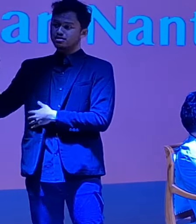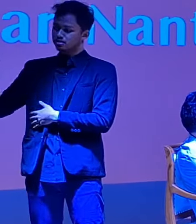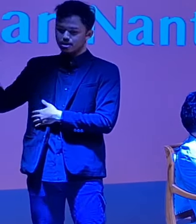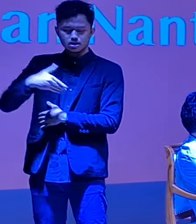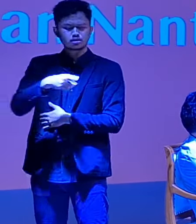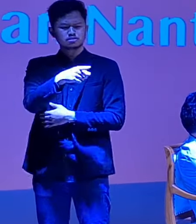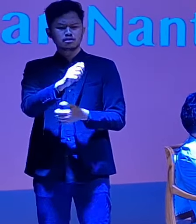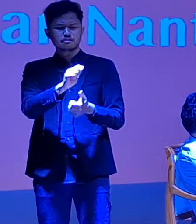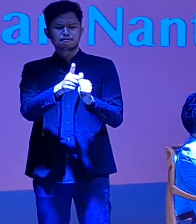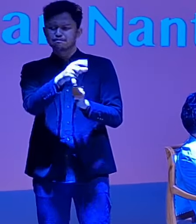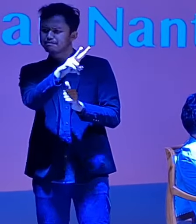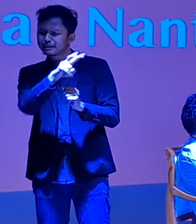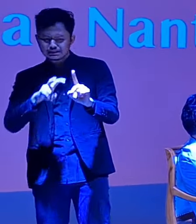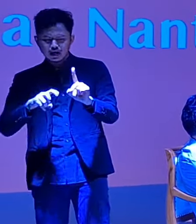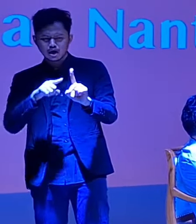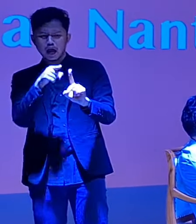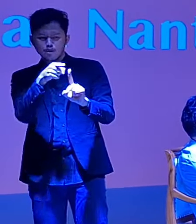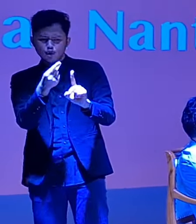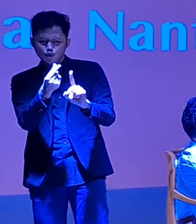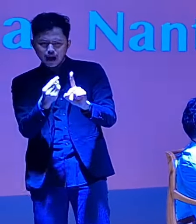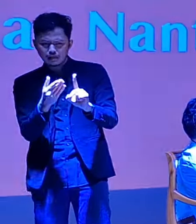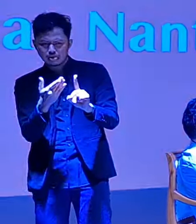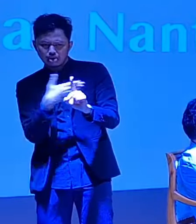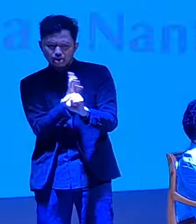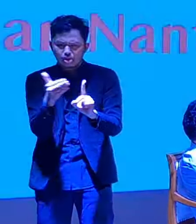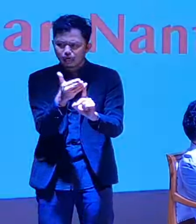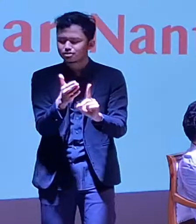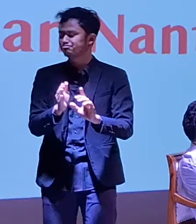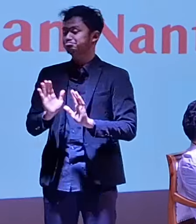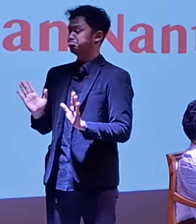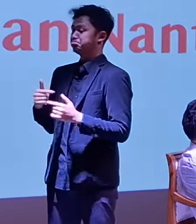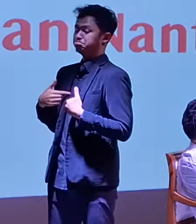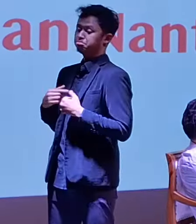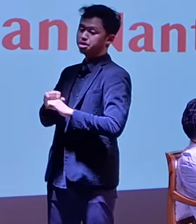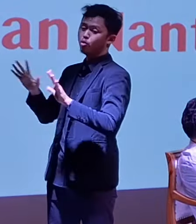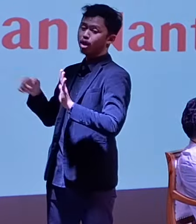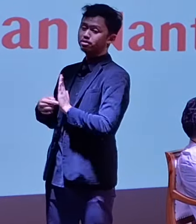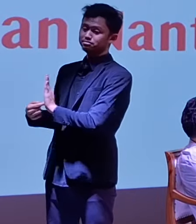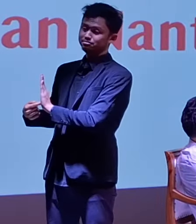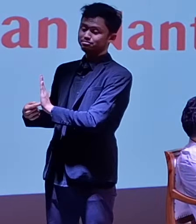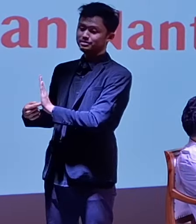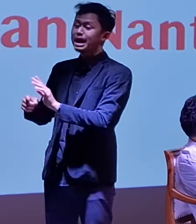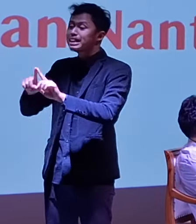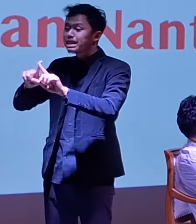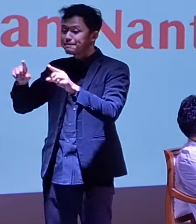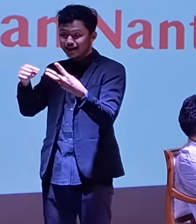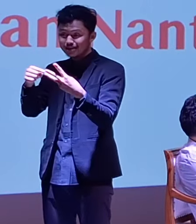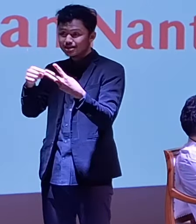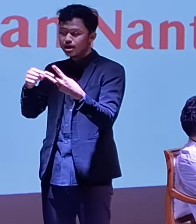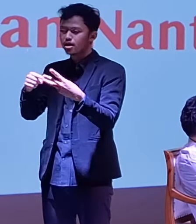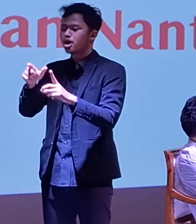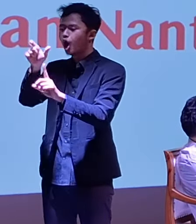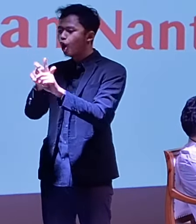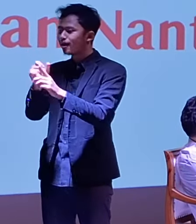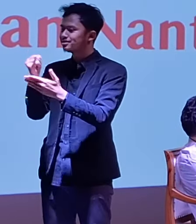lain ruang untuk berkreasi bagi para seniman dan budayawan tetap ada.